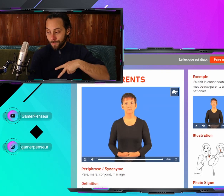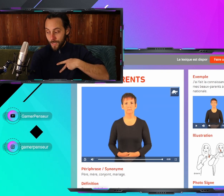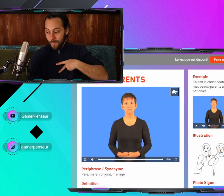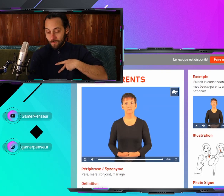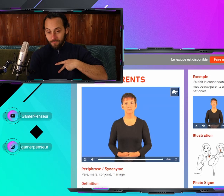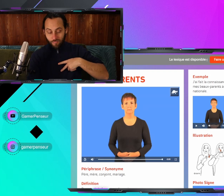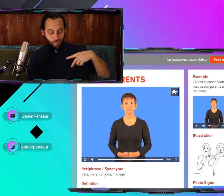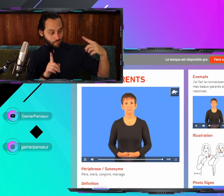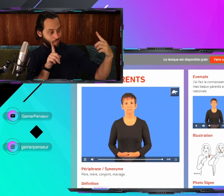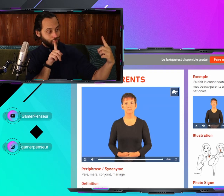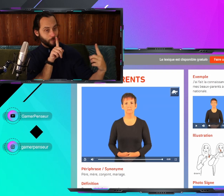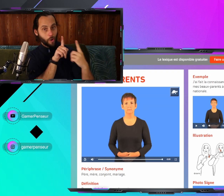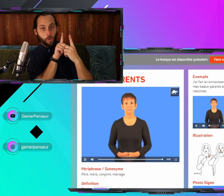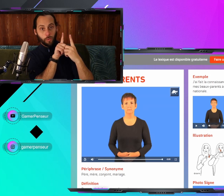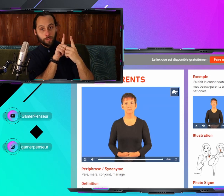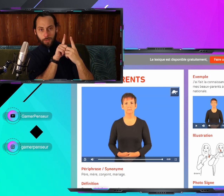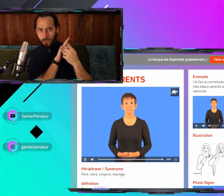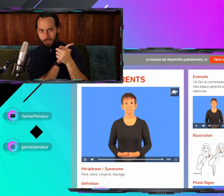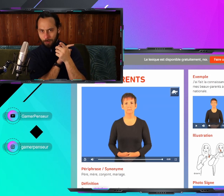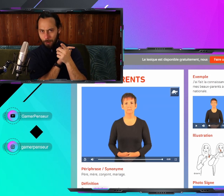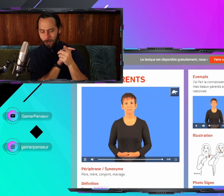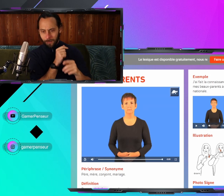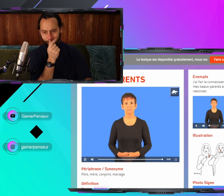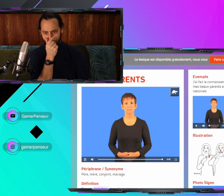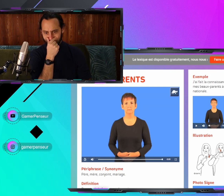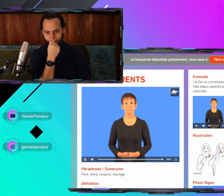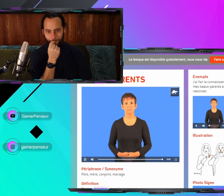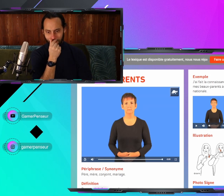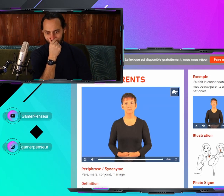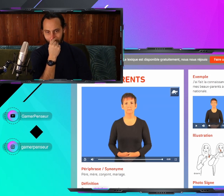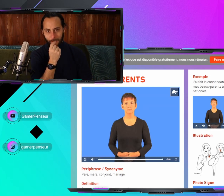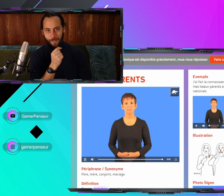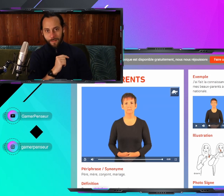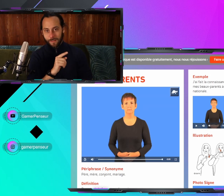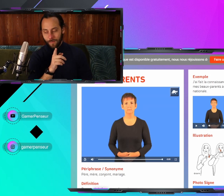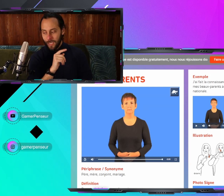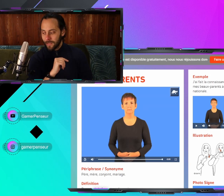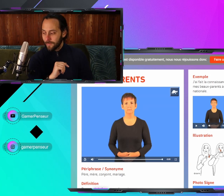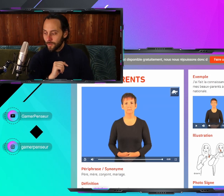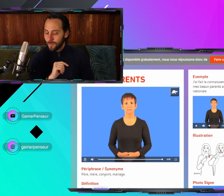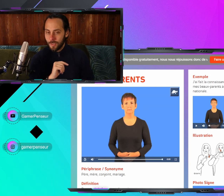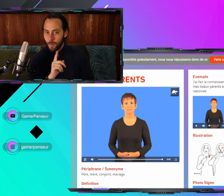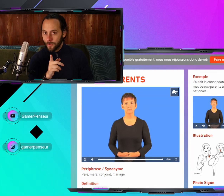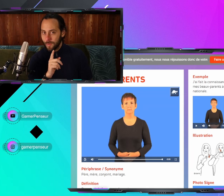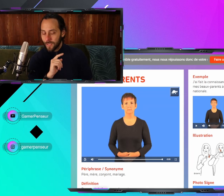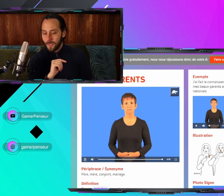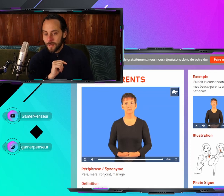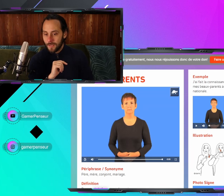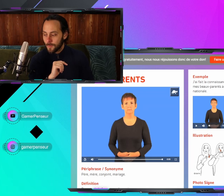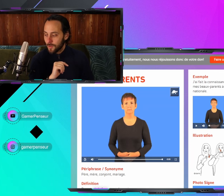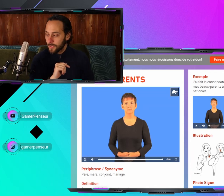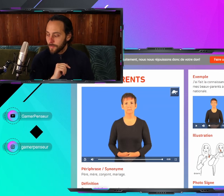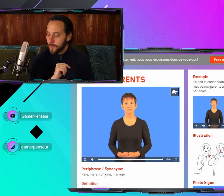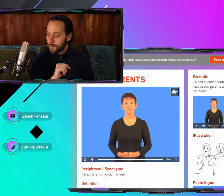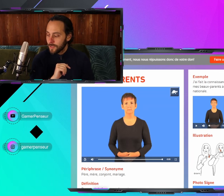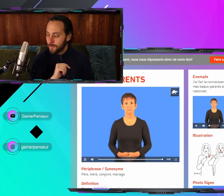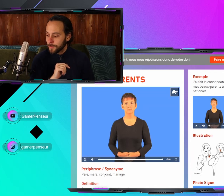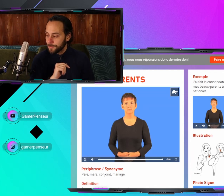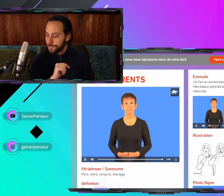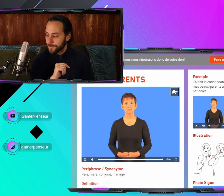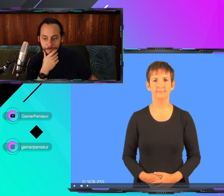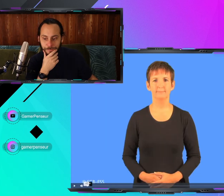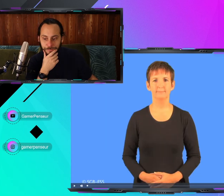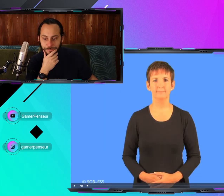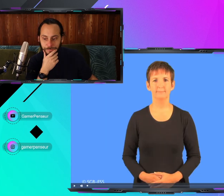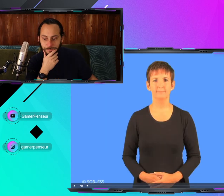beaux-parents pi, rencontre. C'est pas mal, hein? C'est bien, c'est différent de ce que j'ai proposé, puis ça me semble être pas mal aussi, ouais.